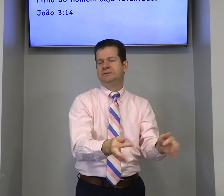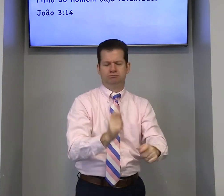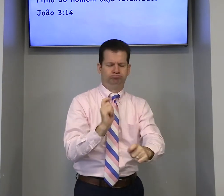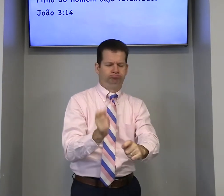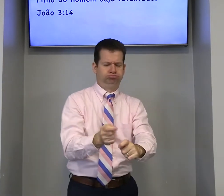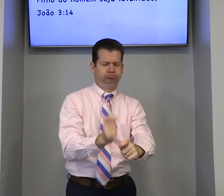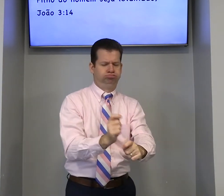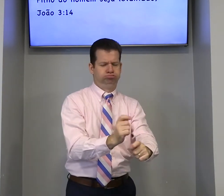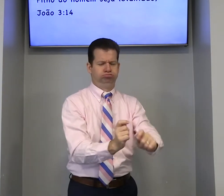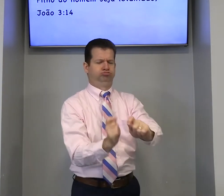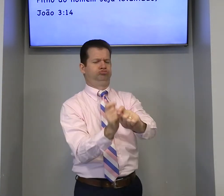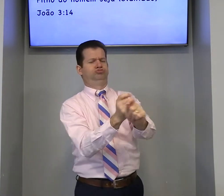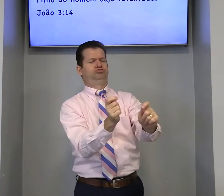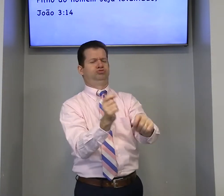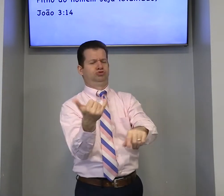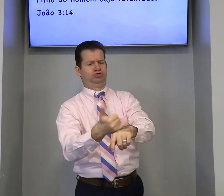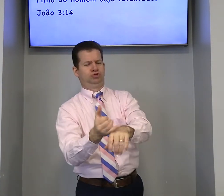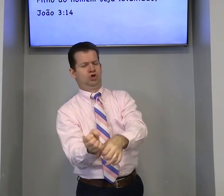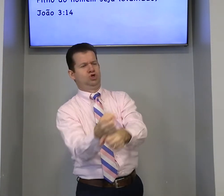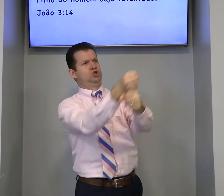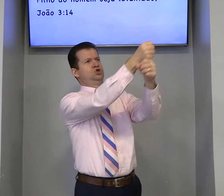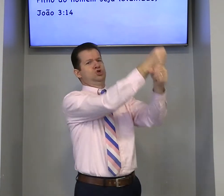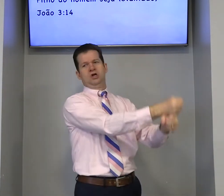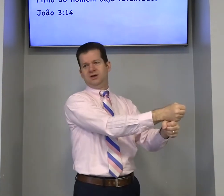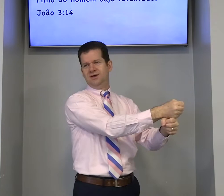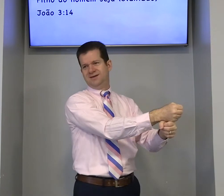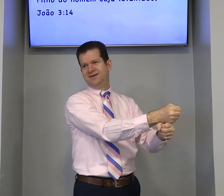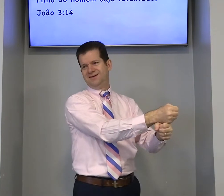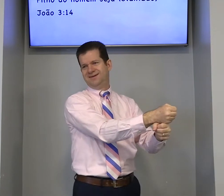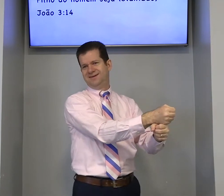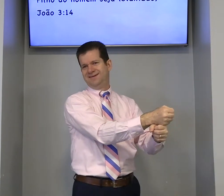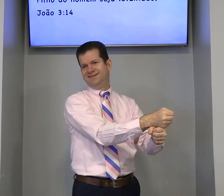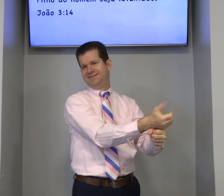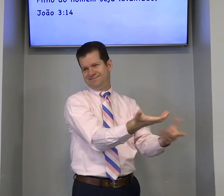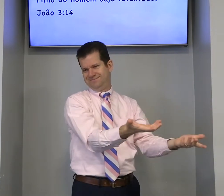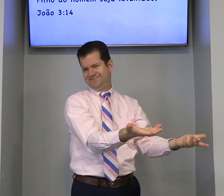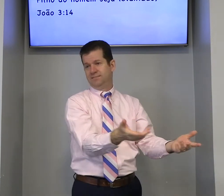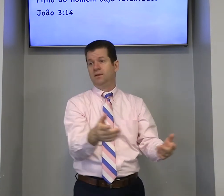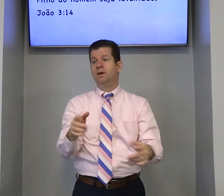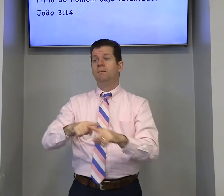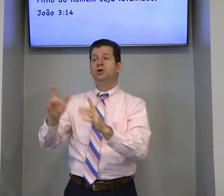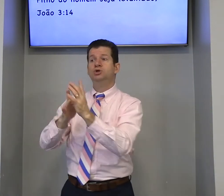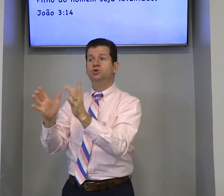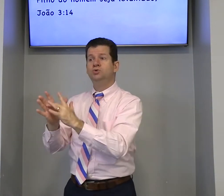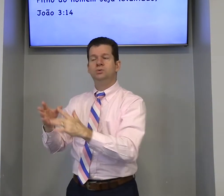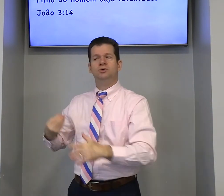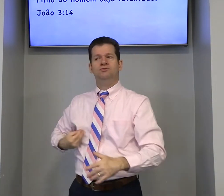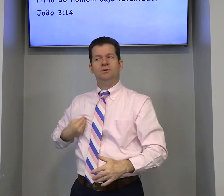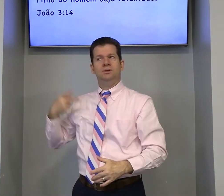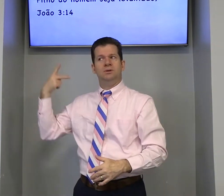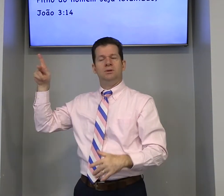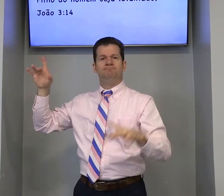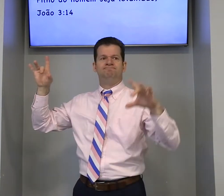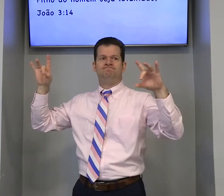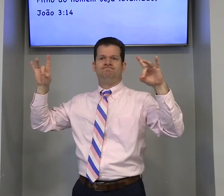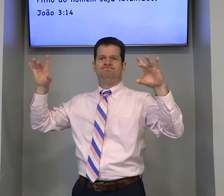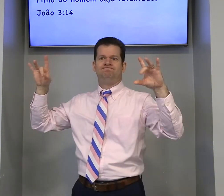O serpente é simples. Moisés fez serpente, é simples. Mas Jesus, sua vida